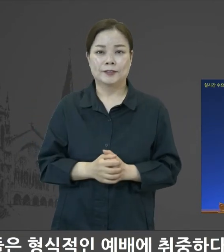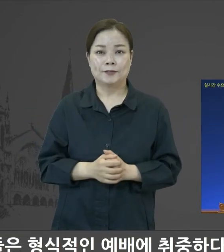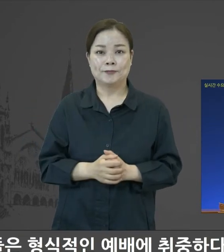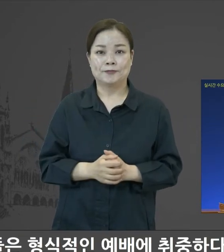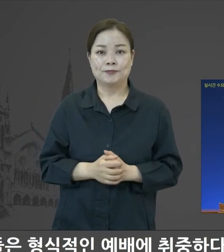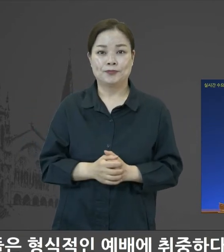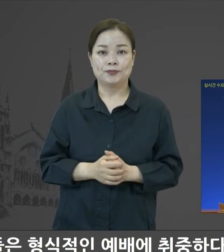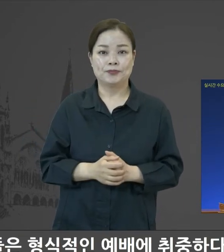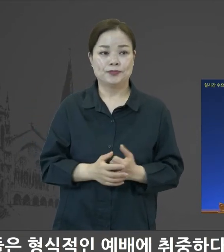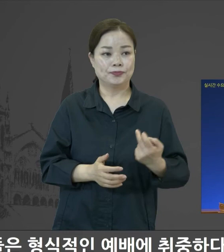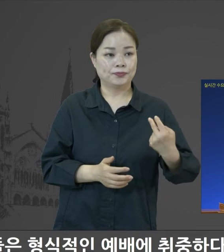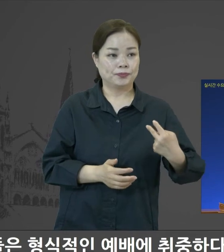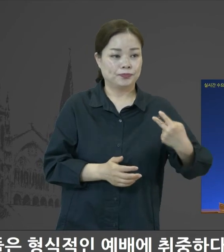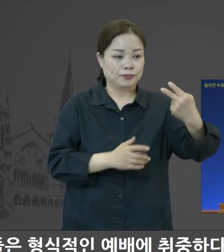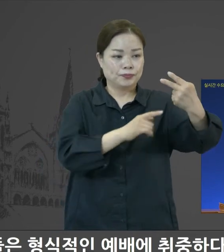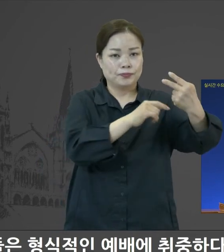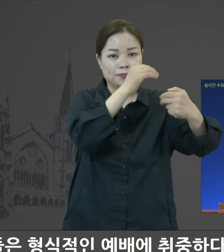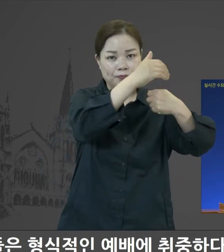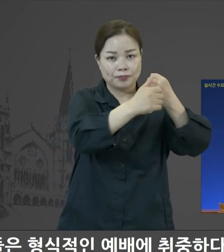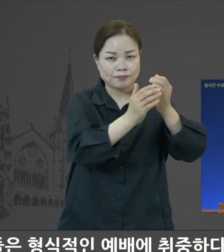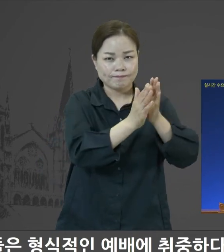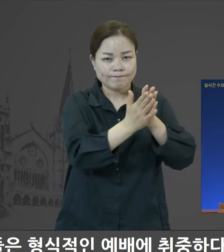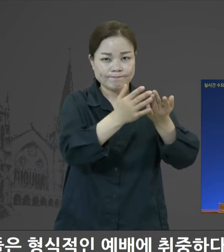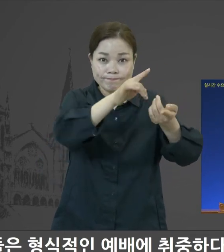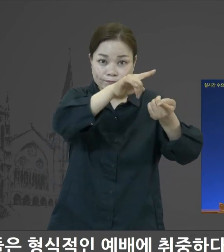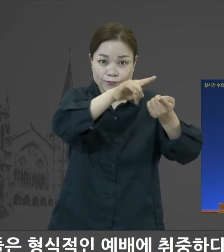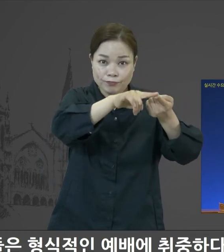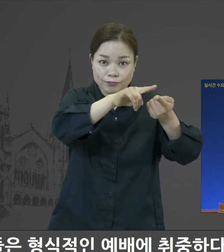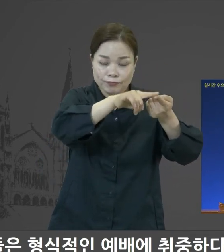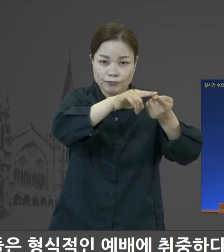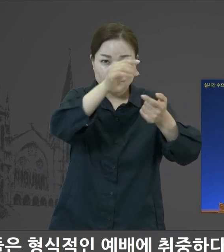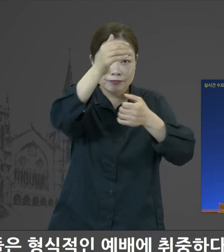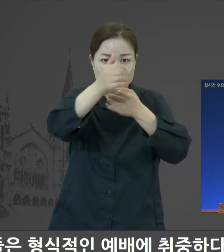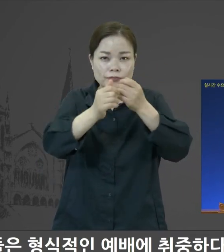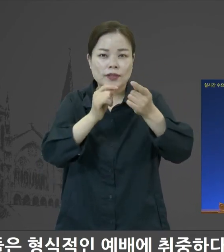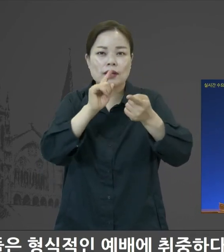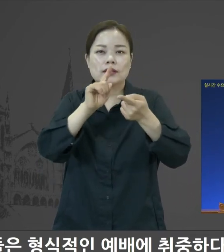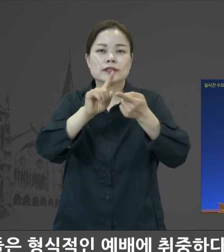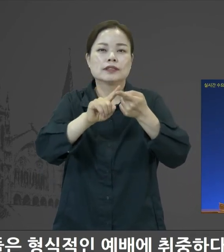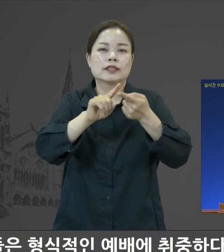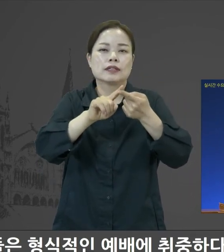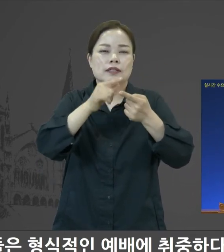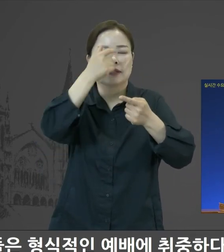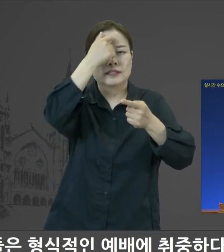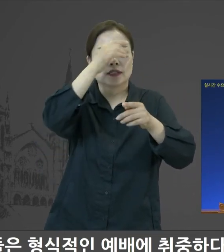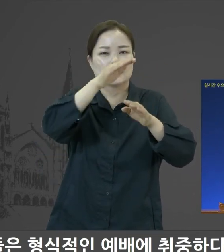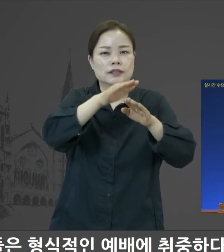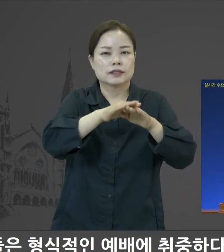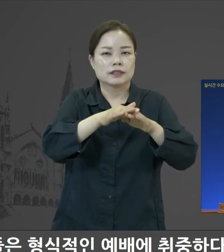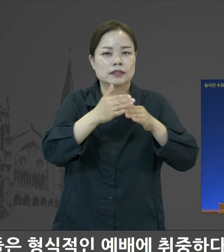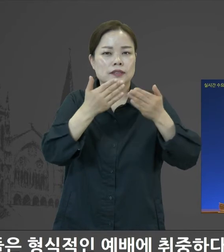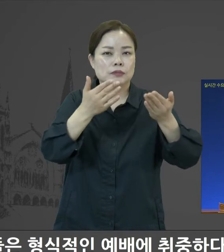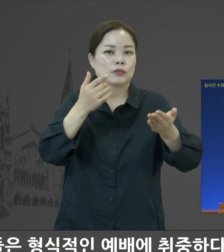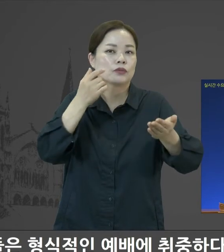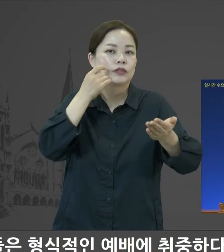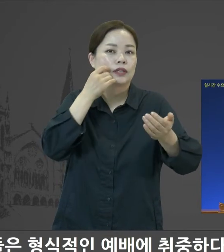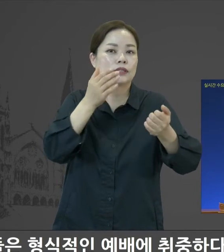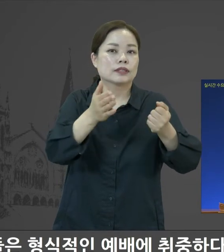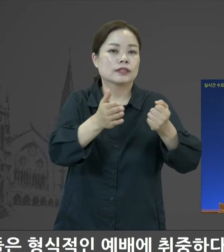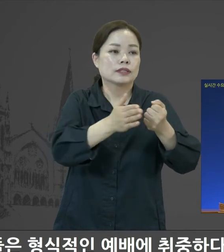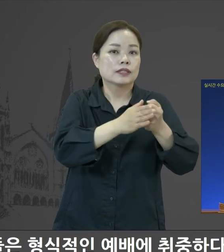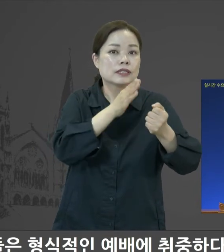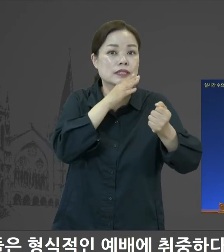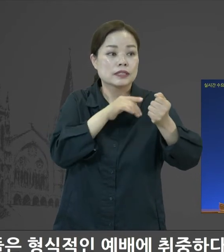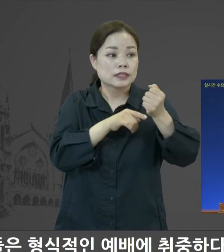반면 사마리아인들은 성경이 가르치는 바, 하나님이 말씀하신 대로 예배를 드리지 못했기 때문에